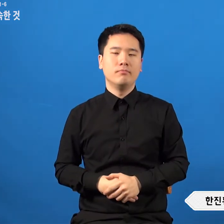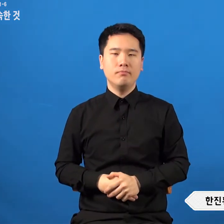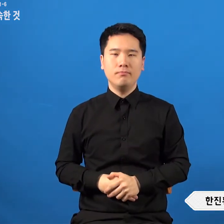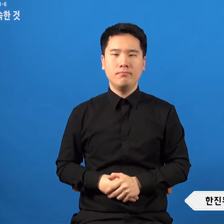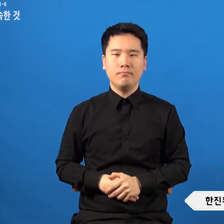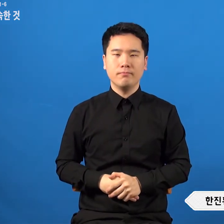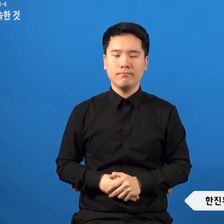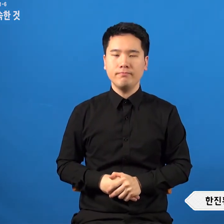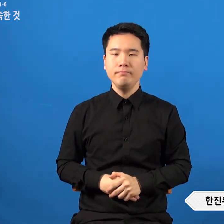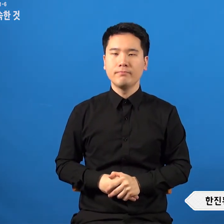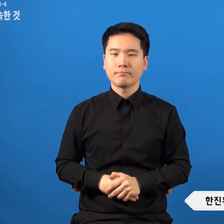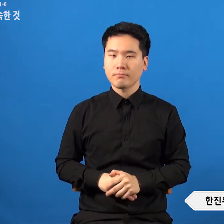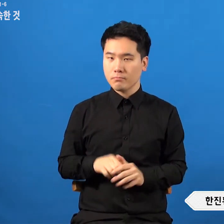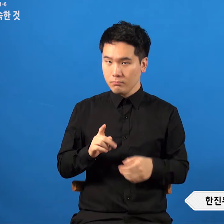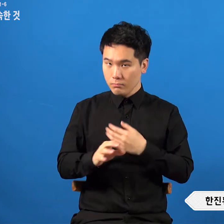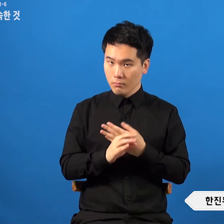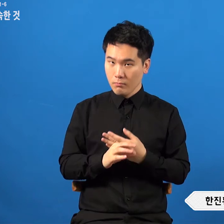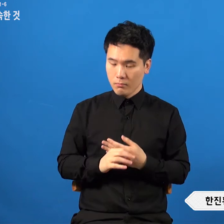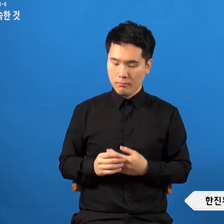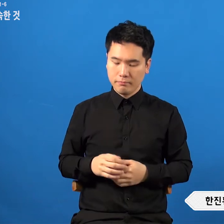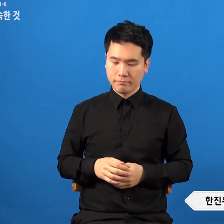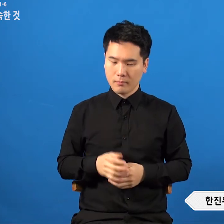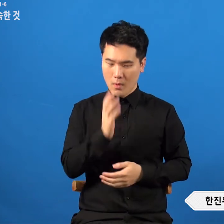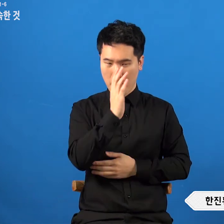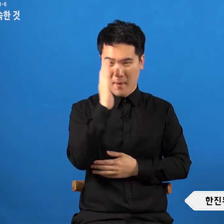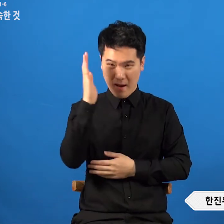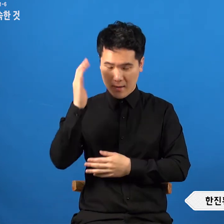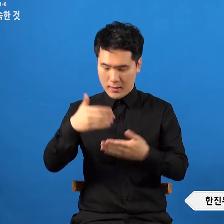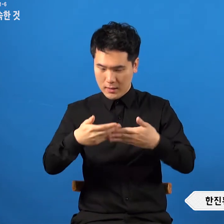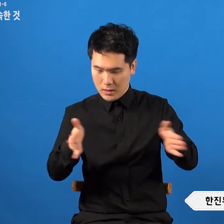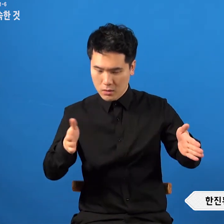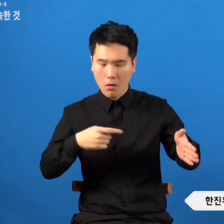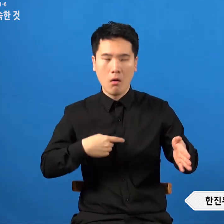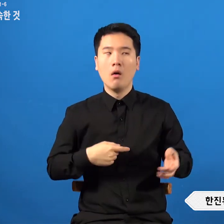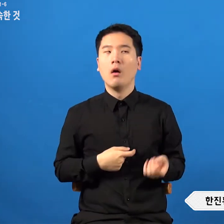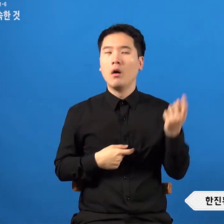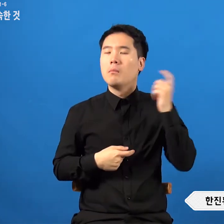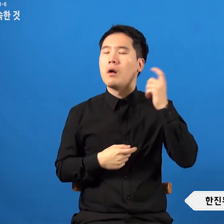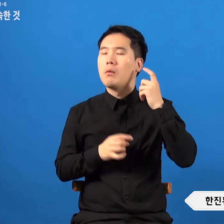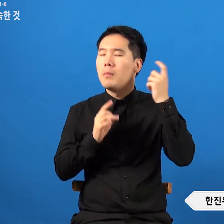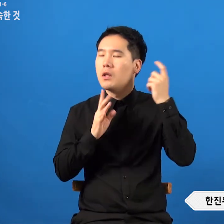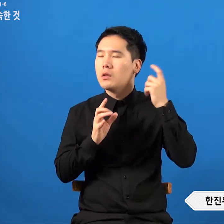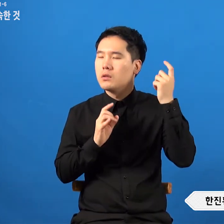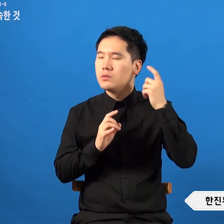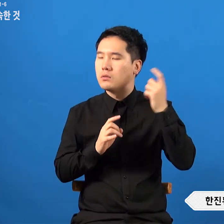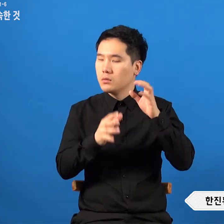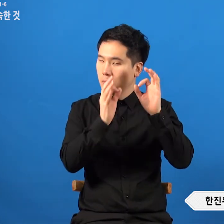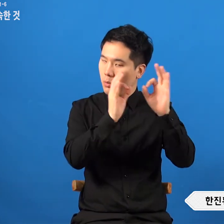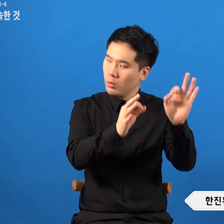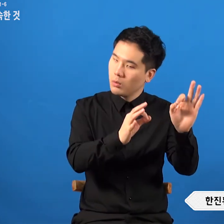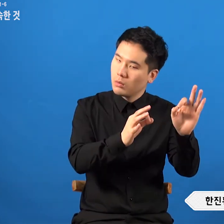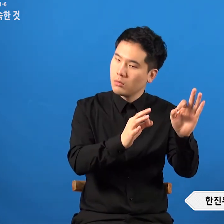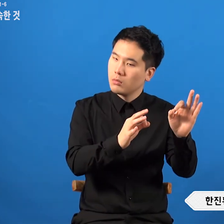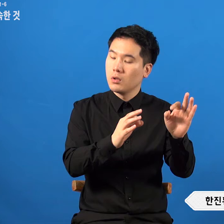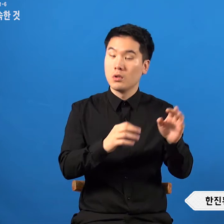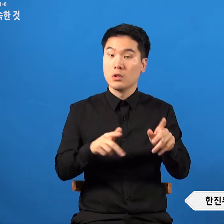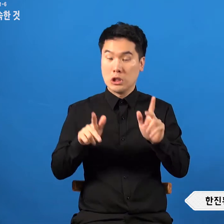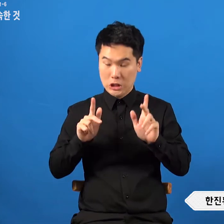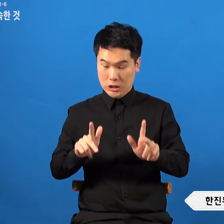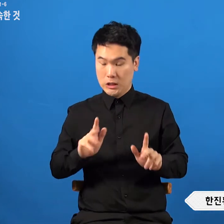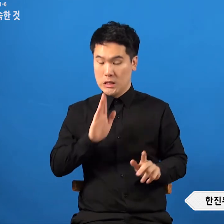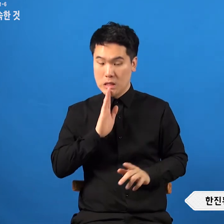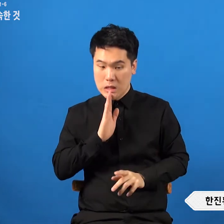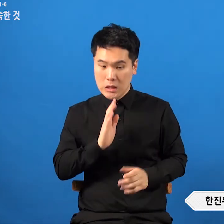짚어줍니다. 그러면 강의실에서 말로만 듣던 것하고 또 무덤 앞에 와서